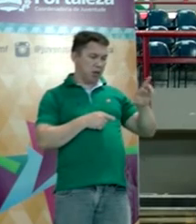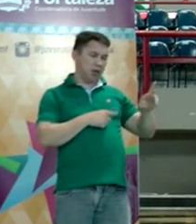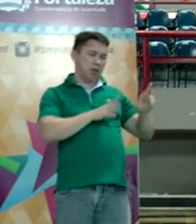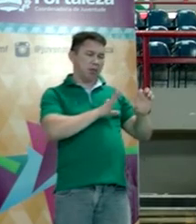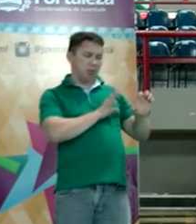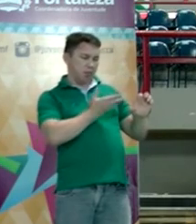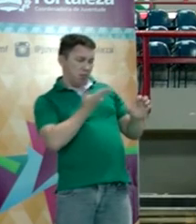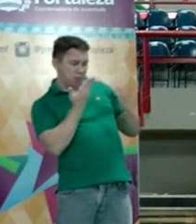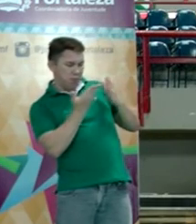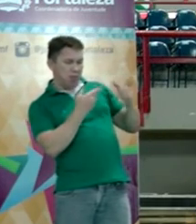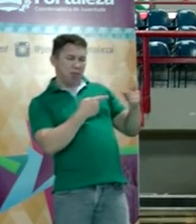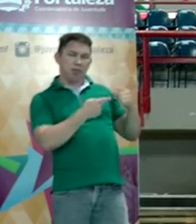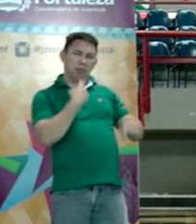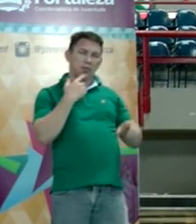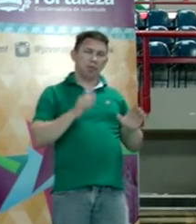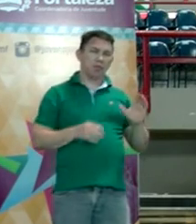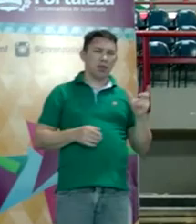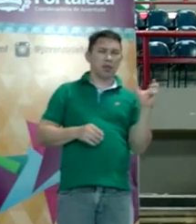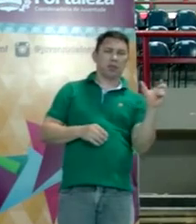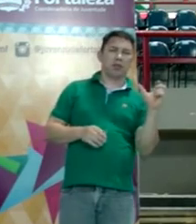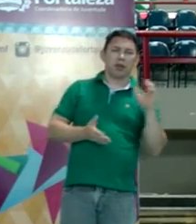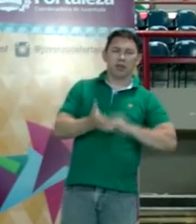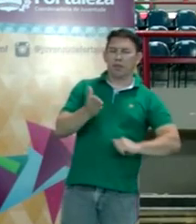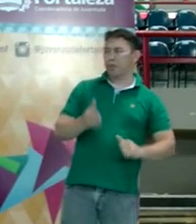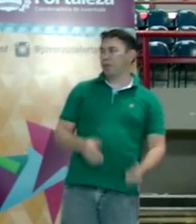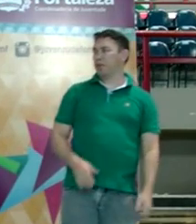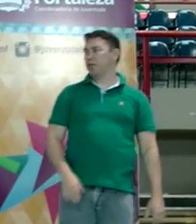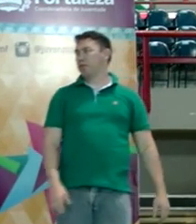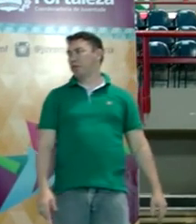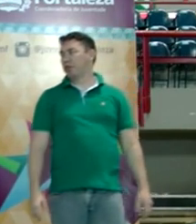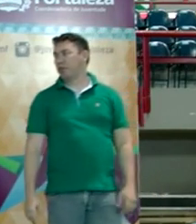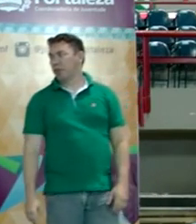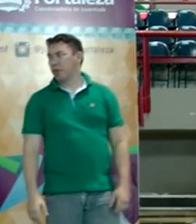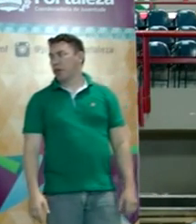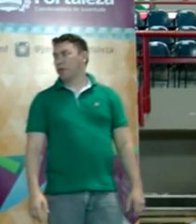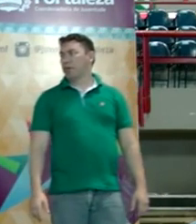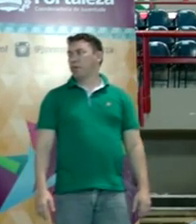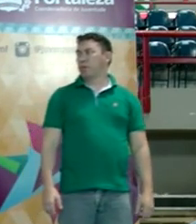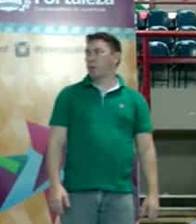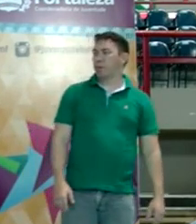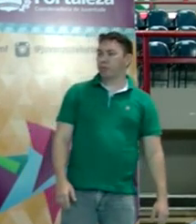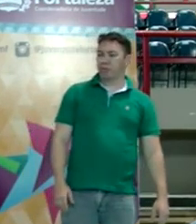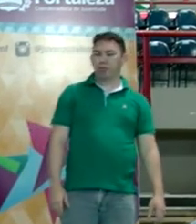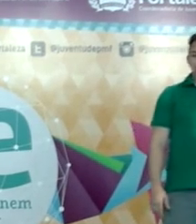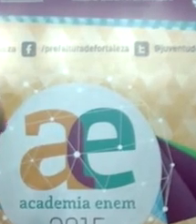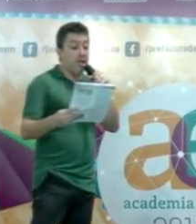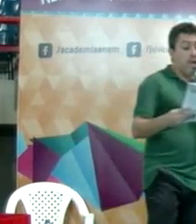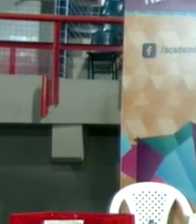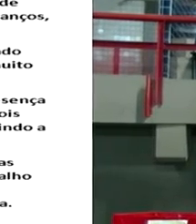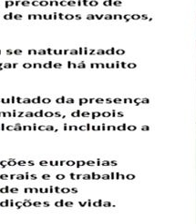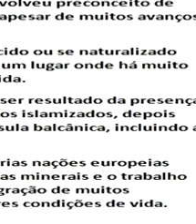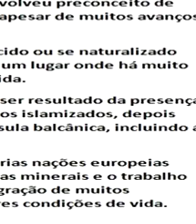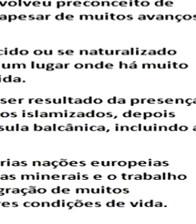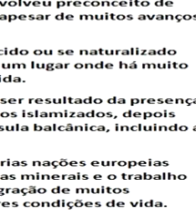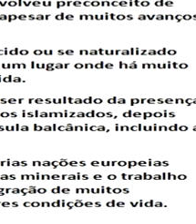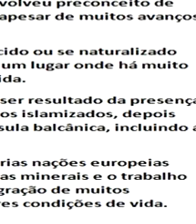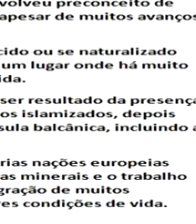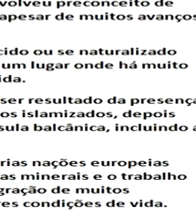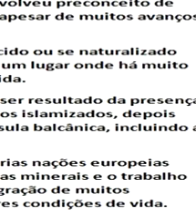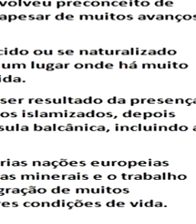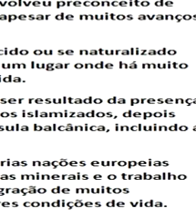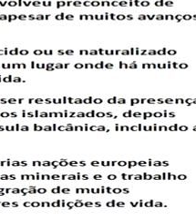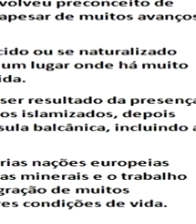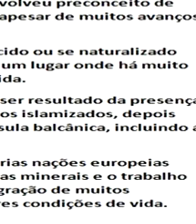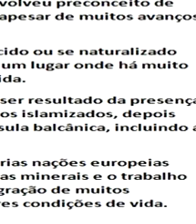dessa. Tanto que é mais difícil hoje esse tipo de expressão acontecer a nível Enem. Aí,